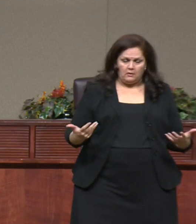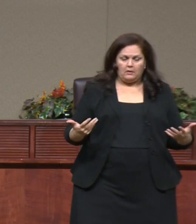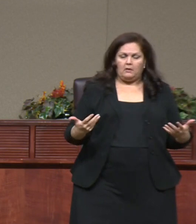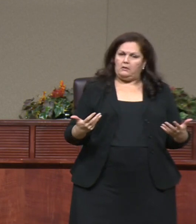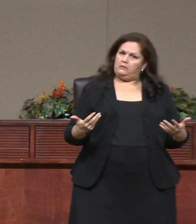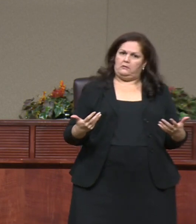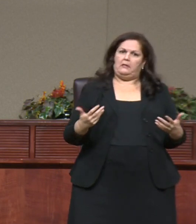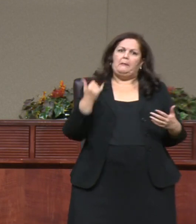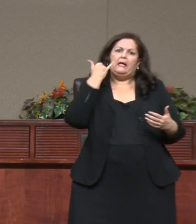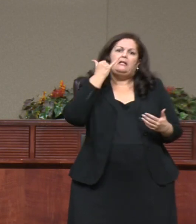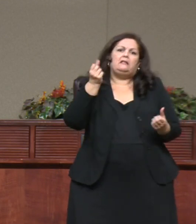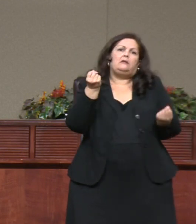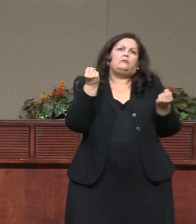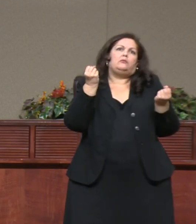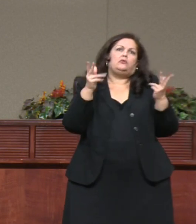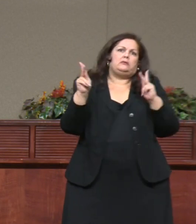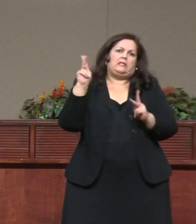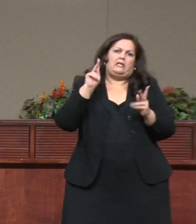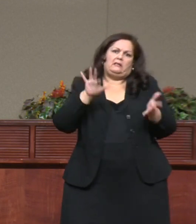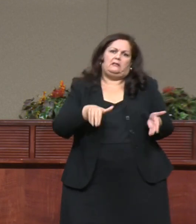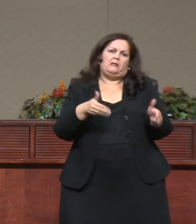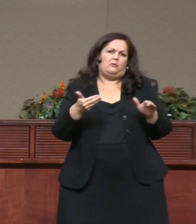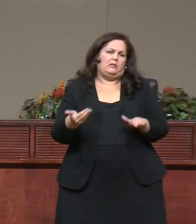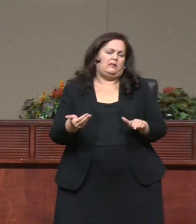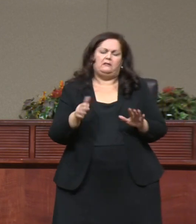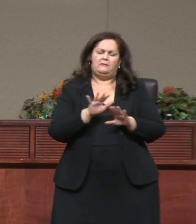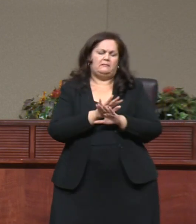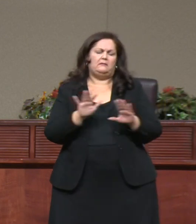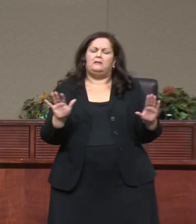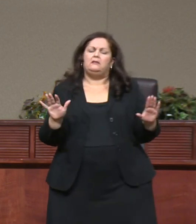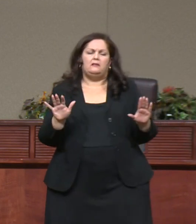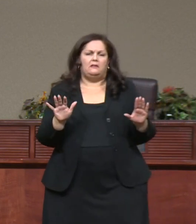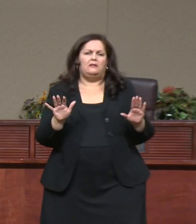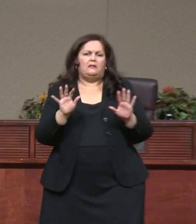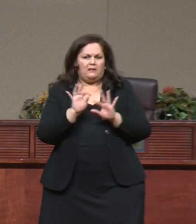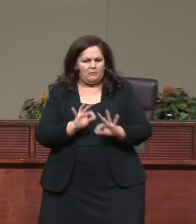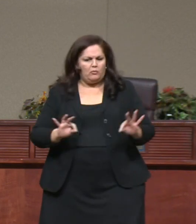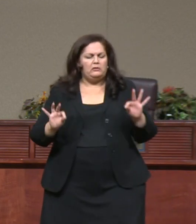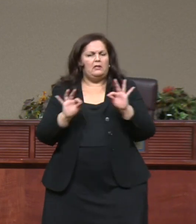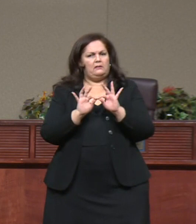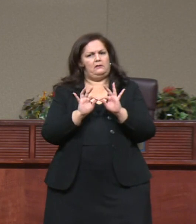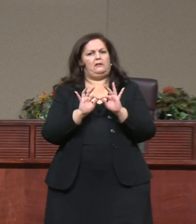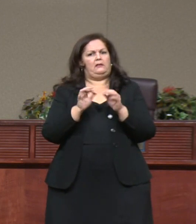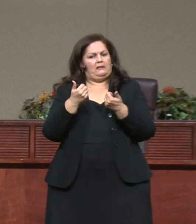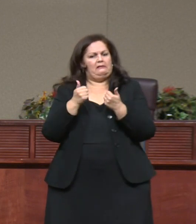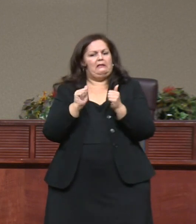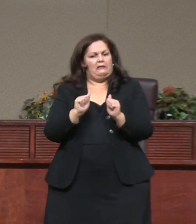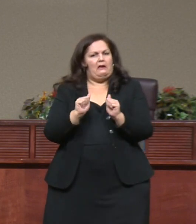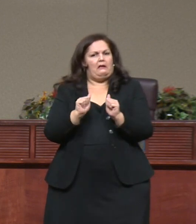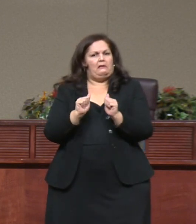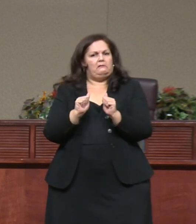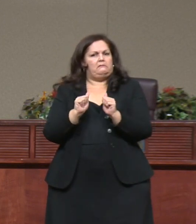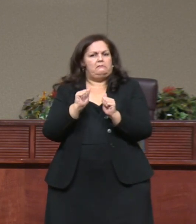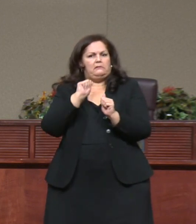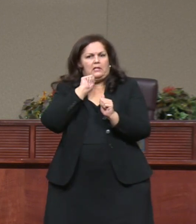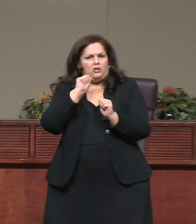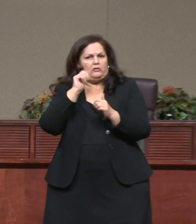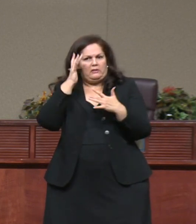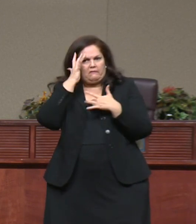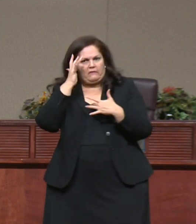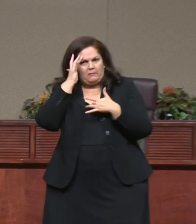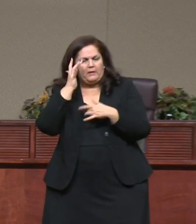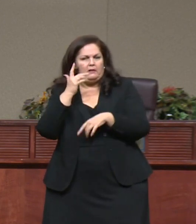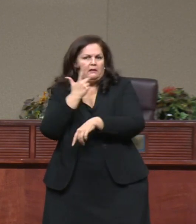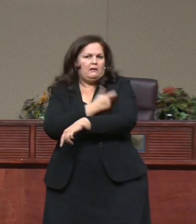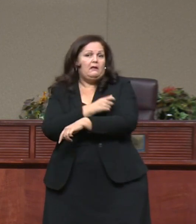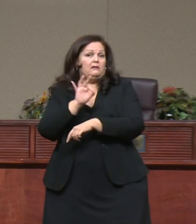sería significativamente importante para proteger a todas las personas que podamos contra la